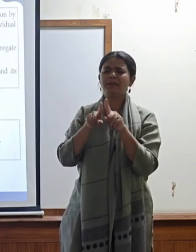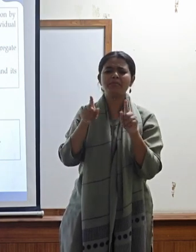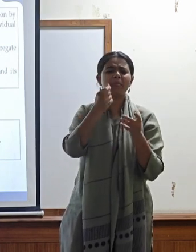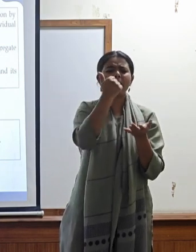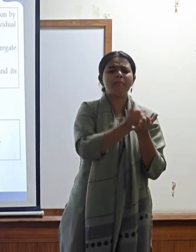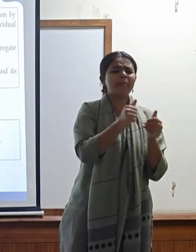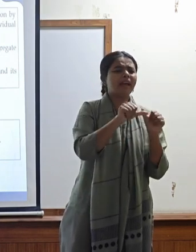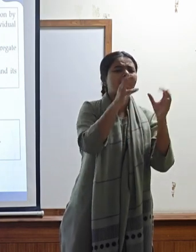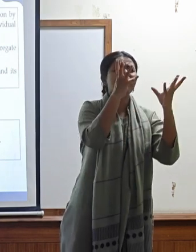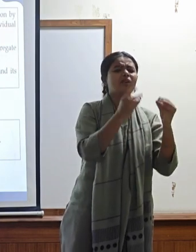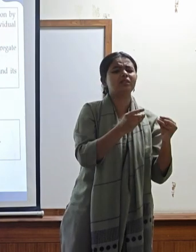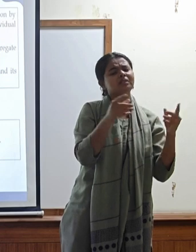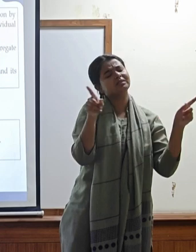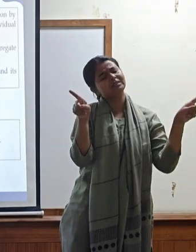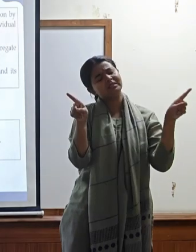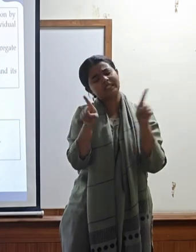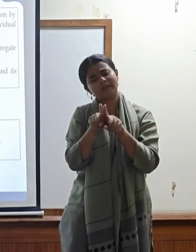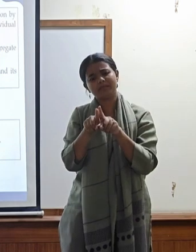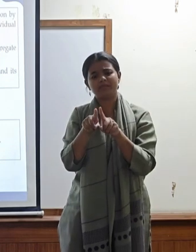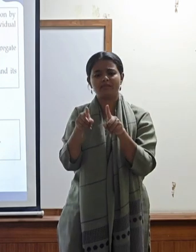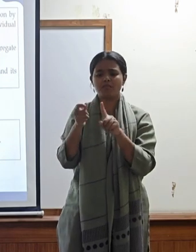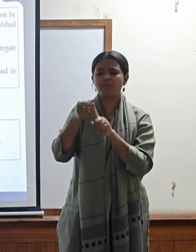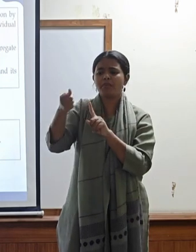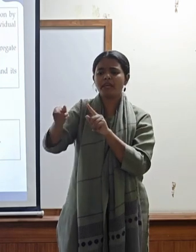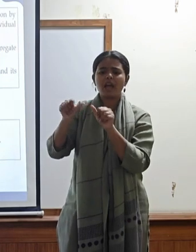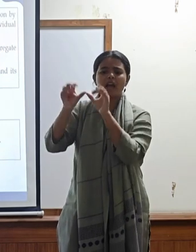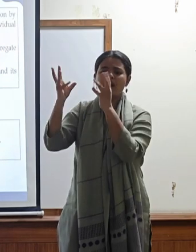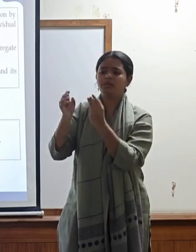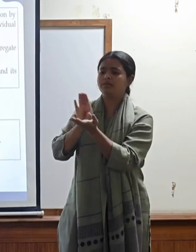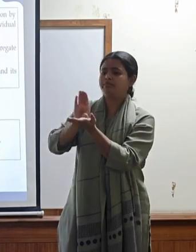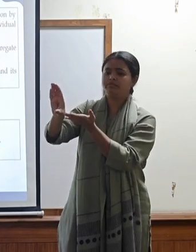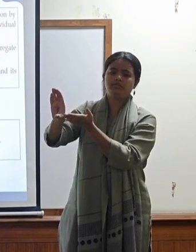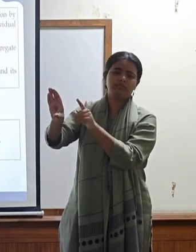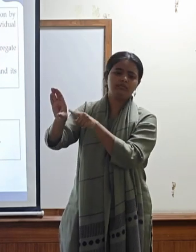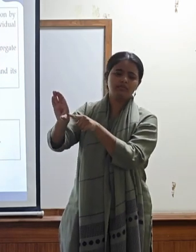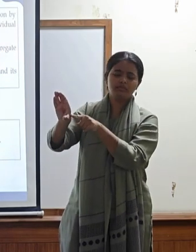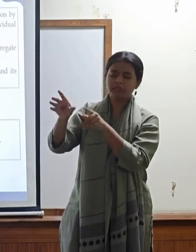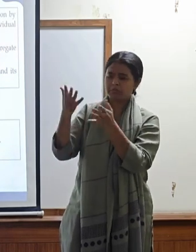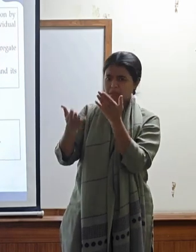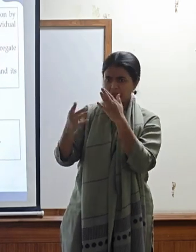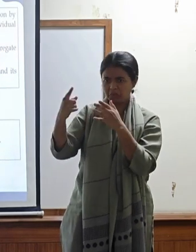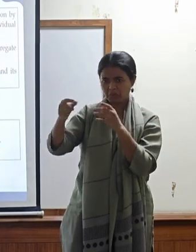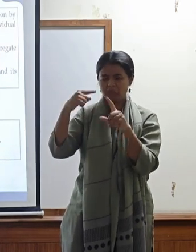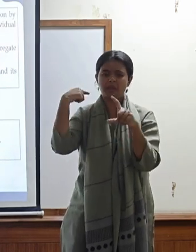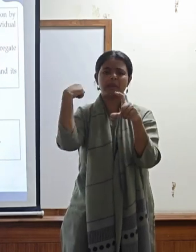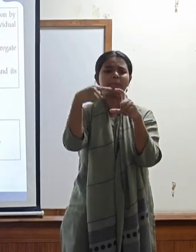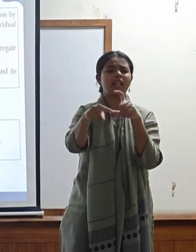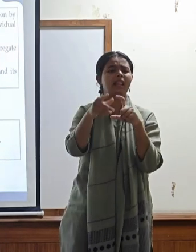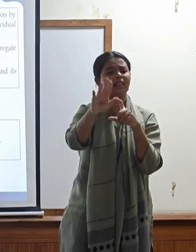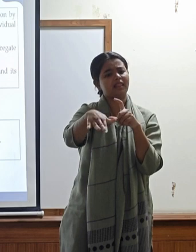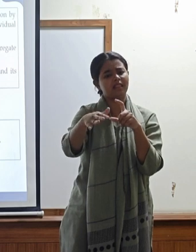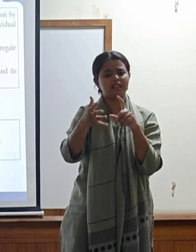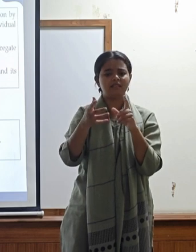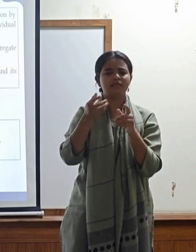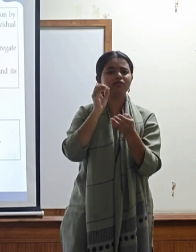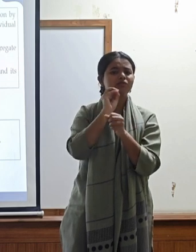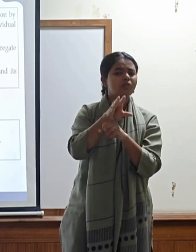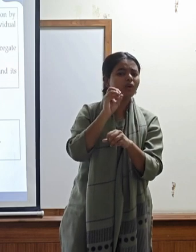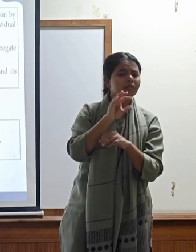जिसमें आपका पूरा पैसा है और आपको हर महीने आई थिंक आपके ईमेल पे स्टेटमेंट आता होगा। आपके जब यूनिट्स क्रेडिट